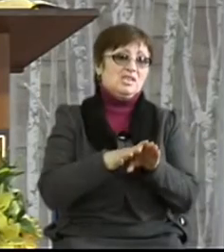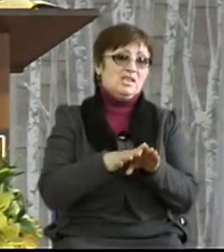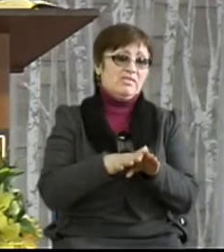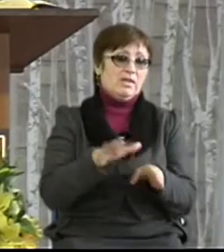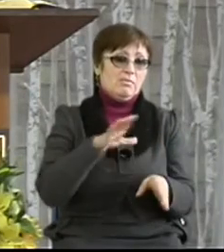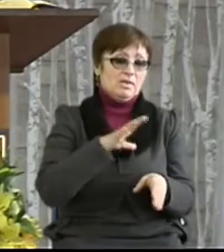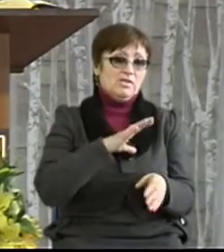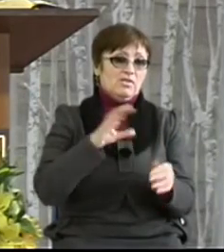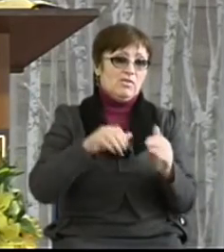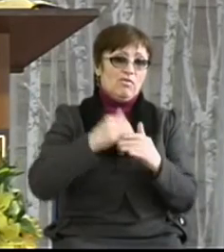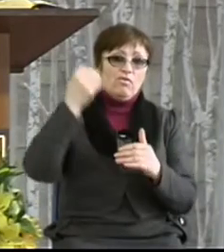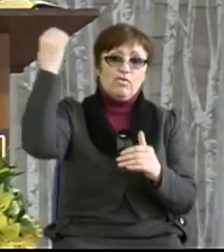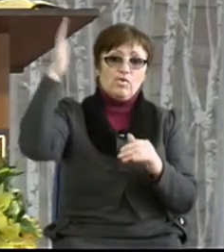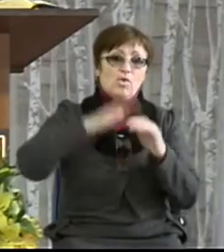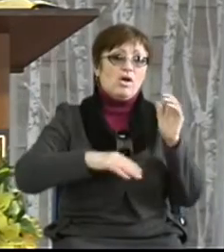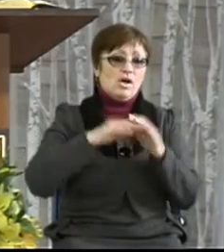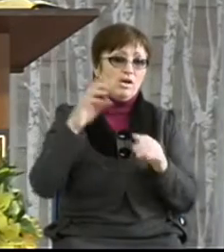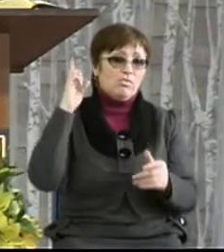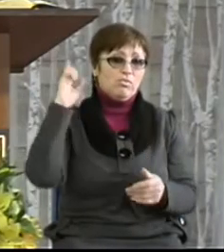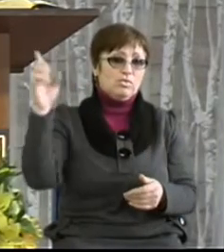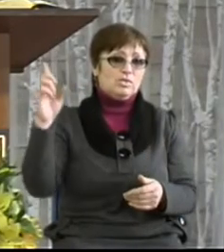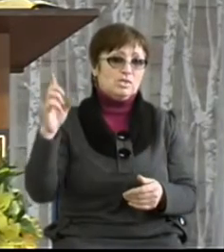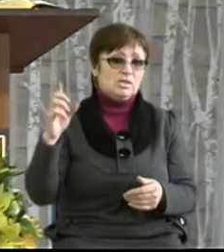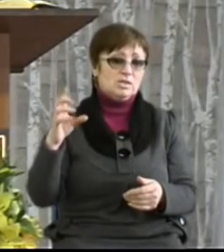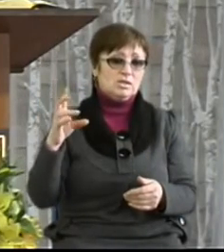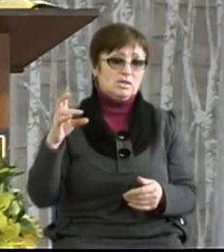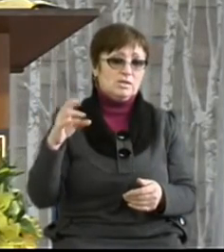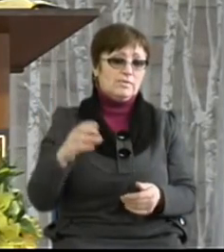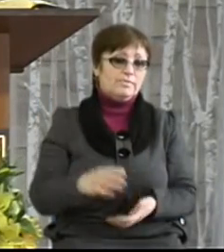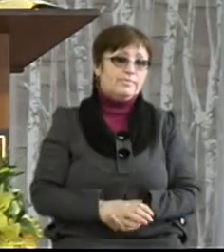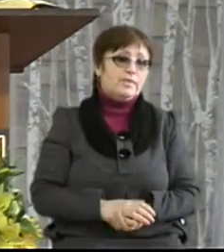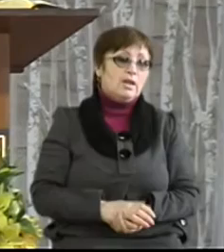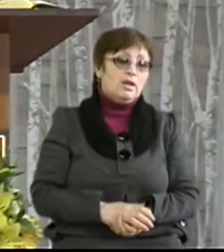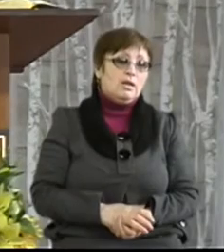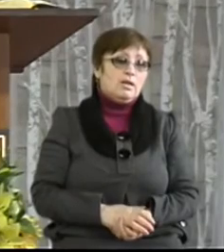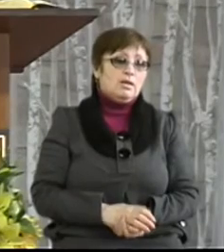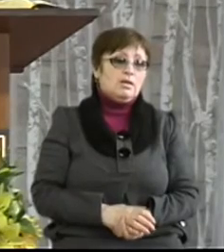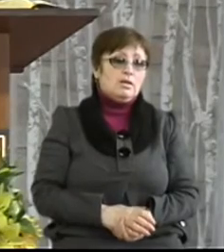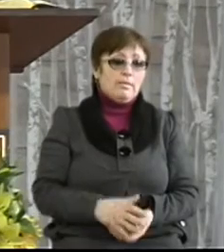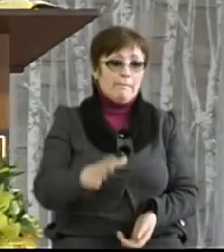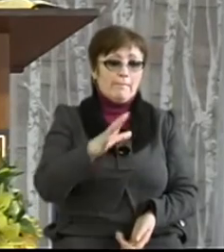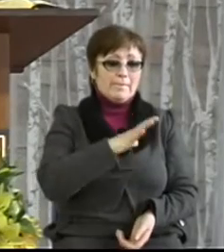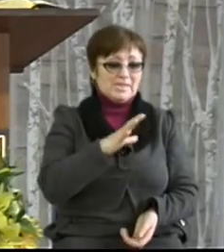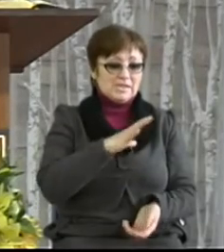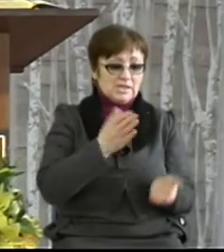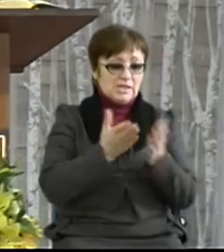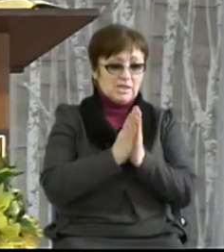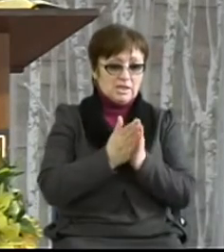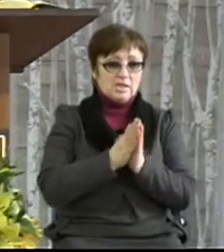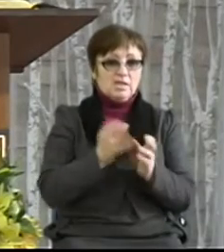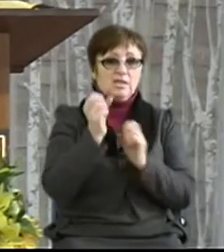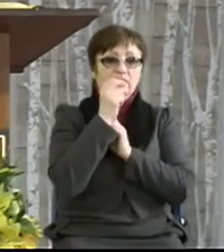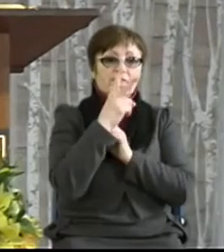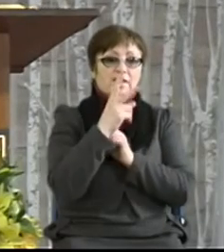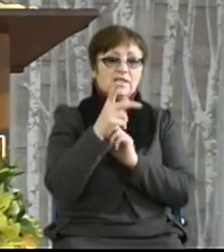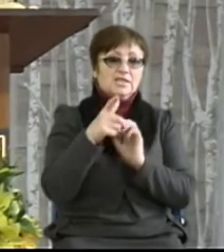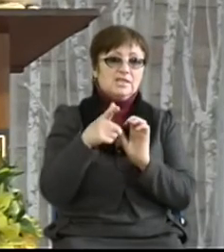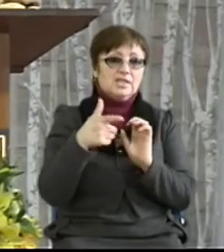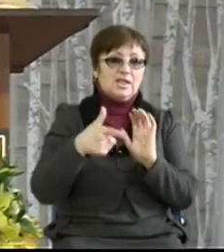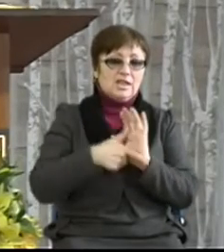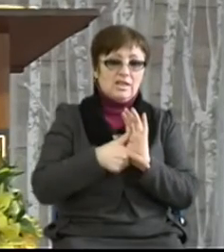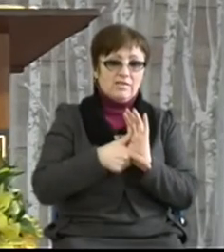быть в Божьих руках, в Божьем плане и на Божьем пути. Давайте с вами откроем Бытие 12 главу. Я хотел